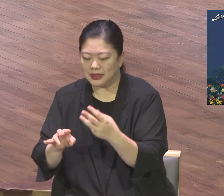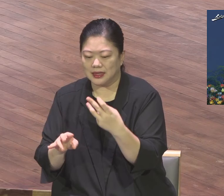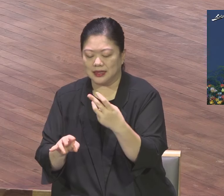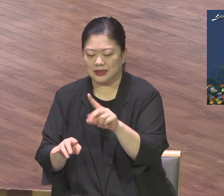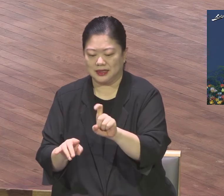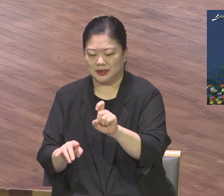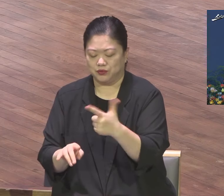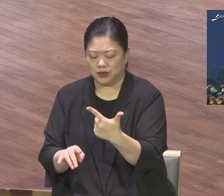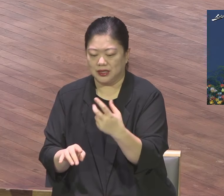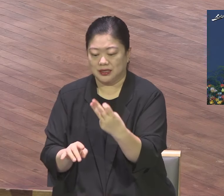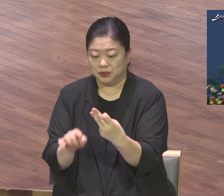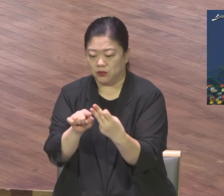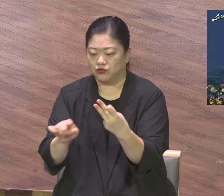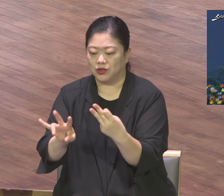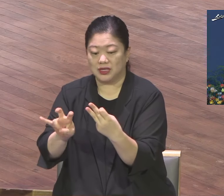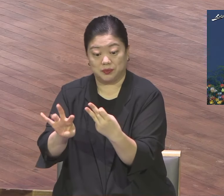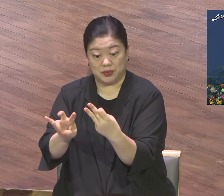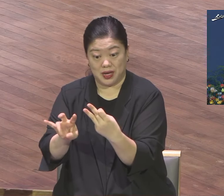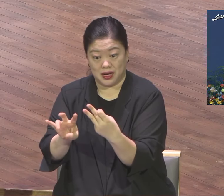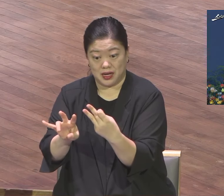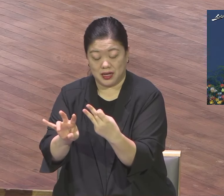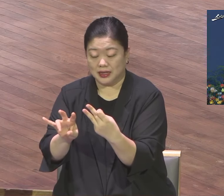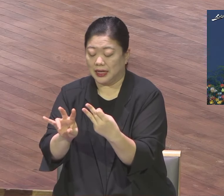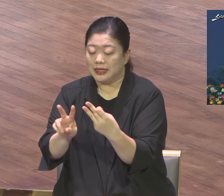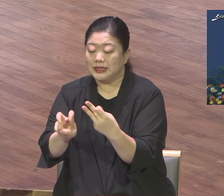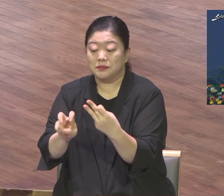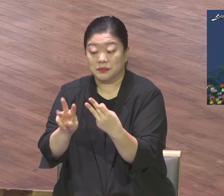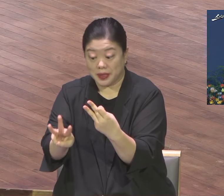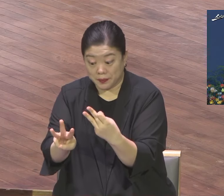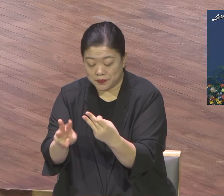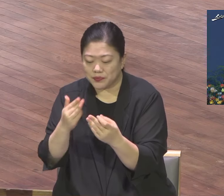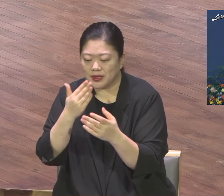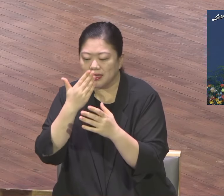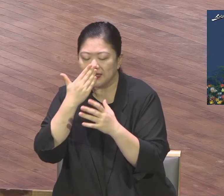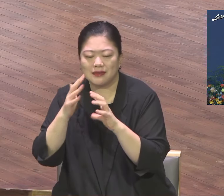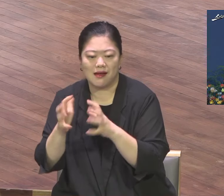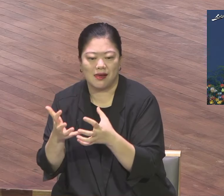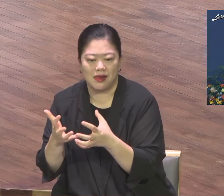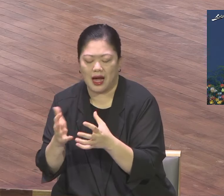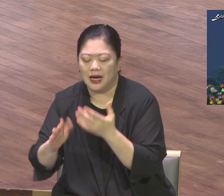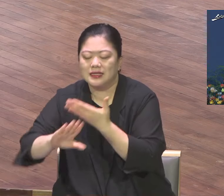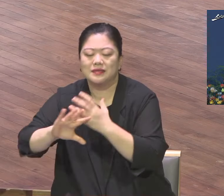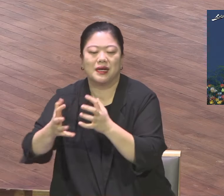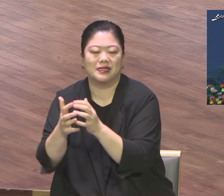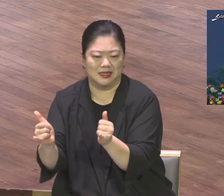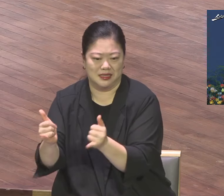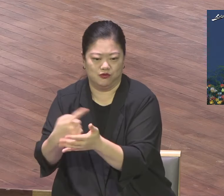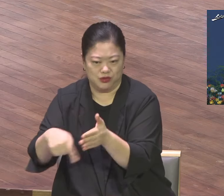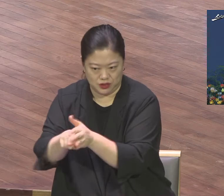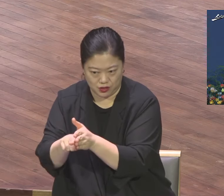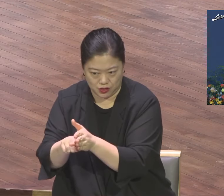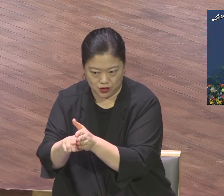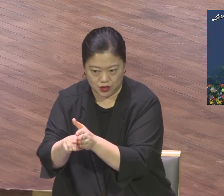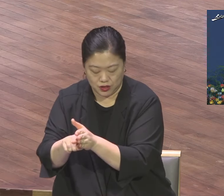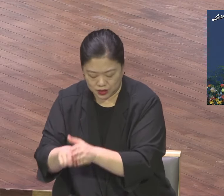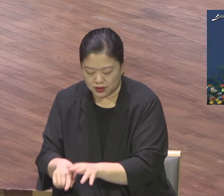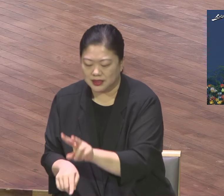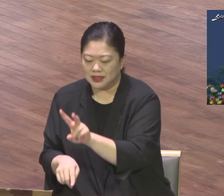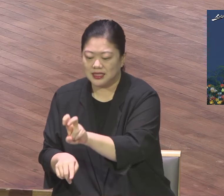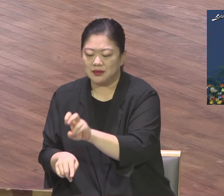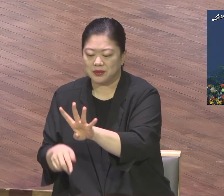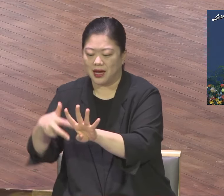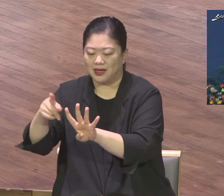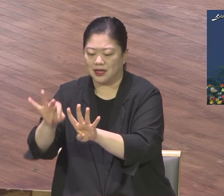24장부터 27장까지는 이제는 그 범위가 온 땅으로 확장이 되면서 하나님께서 공의를 향하시는